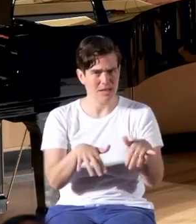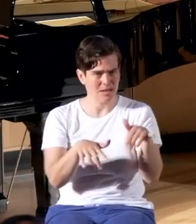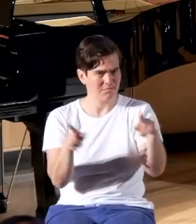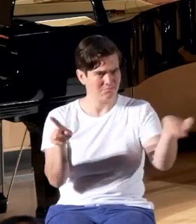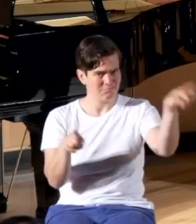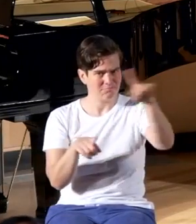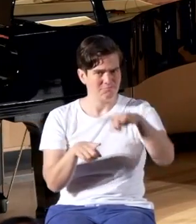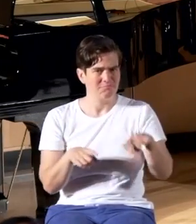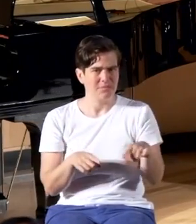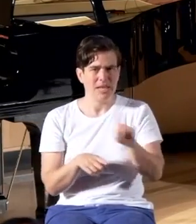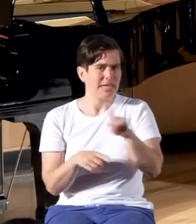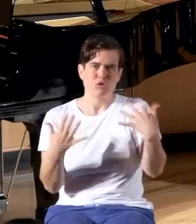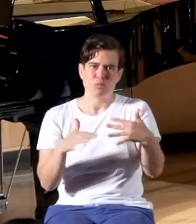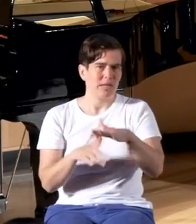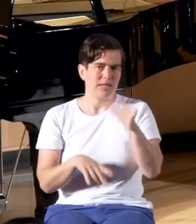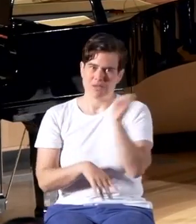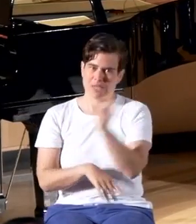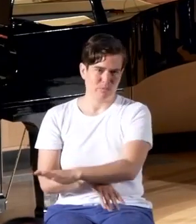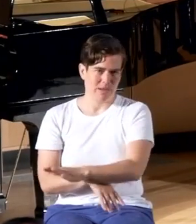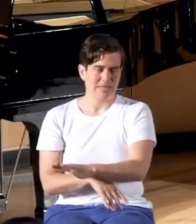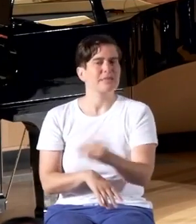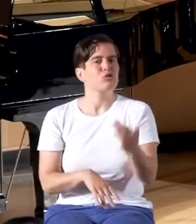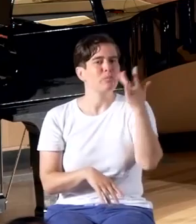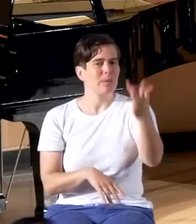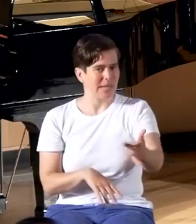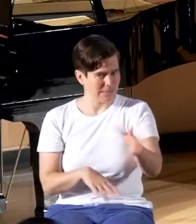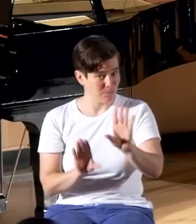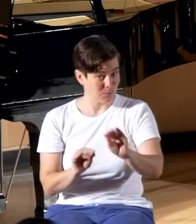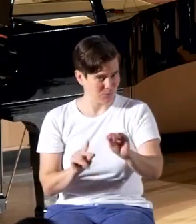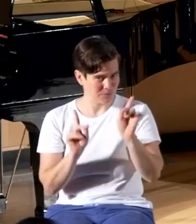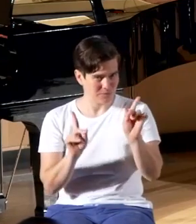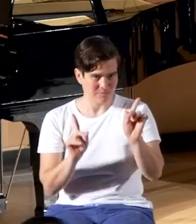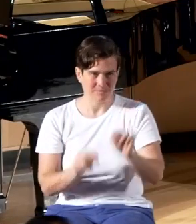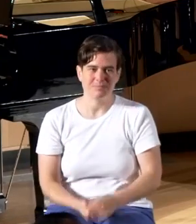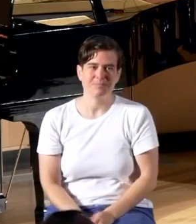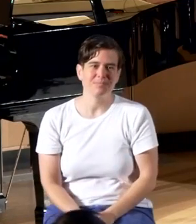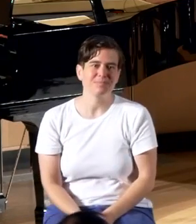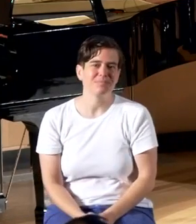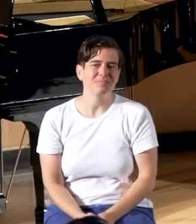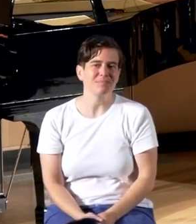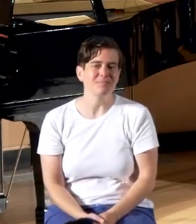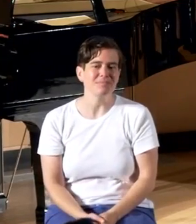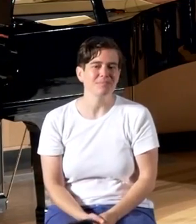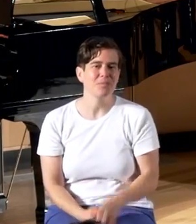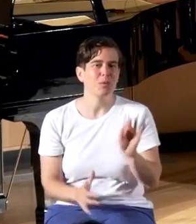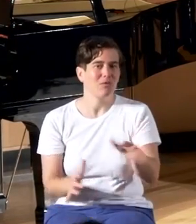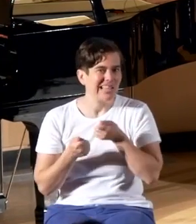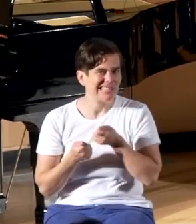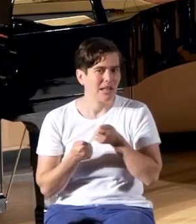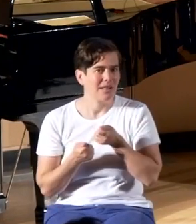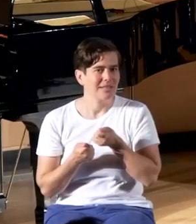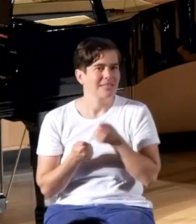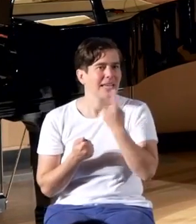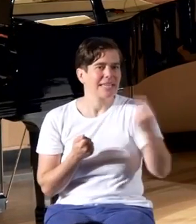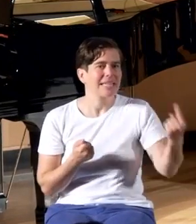habt. Spielt dann nicht mit rum, werft die nicht weg. Passt da gut drauf auf. Ihr braucht die nachher am Schluss, also haltet sie gut fest. Jeder nur ein